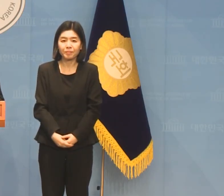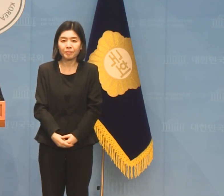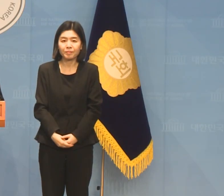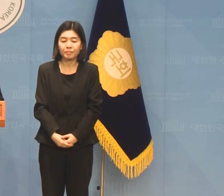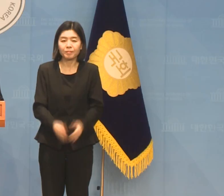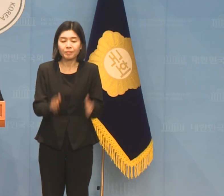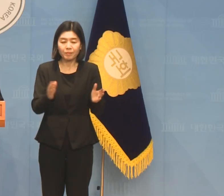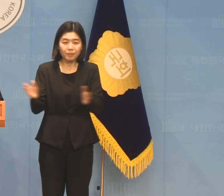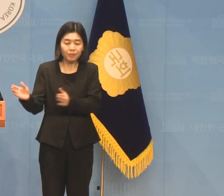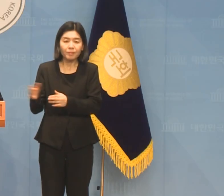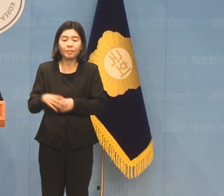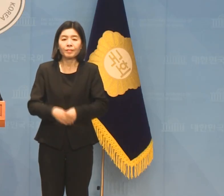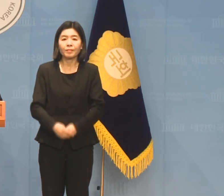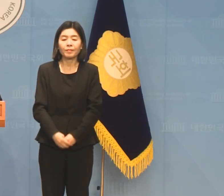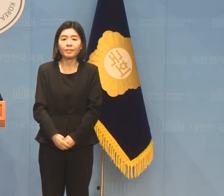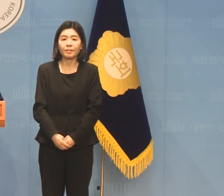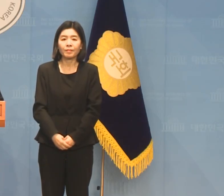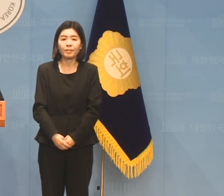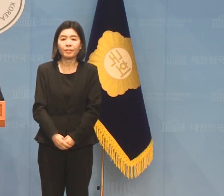마지막 논평입니다.